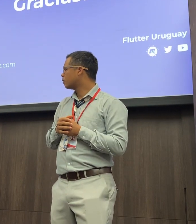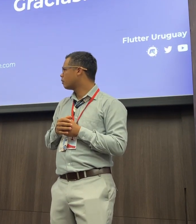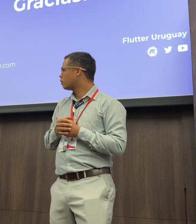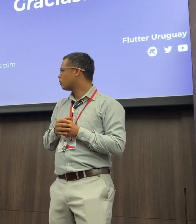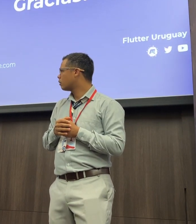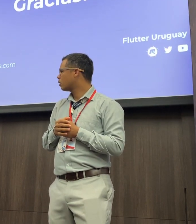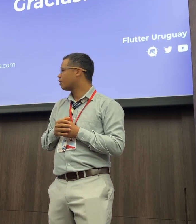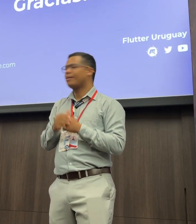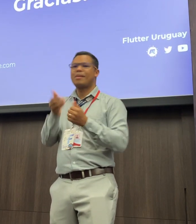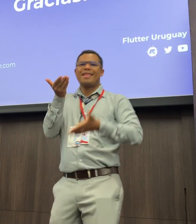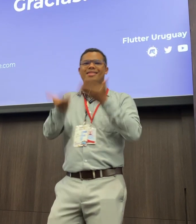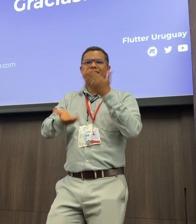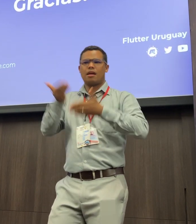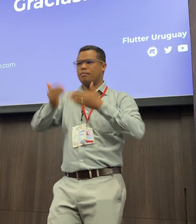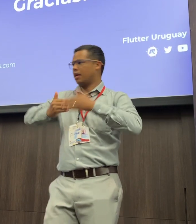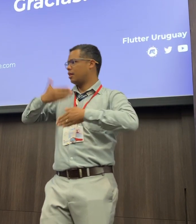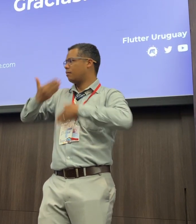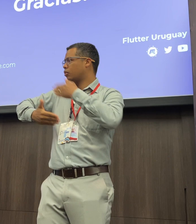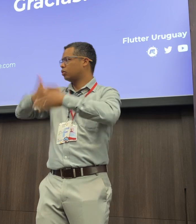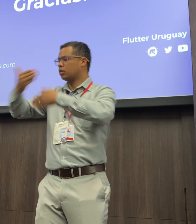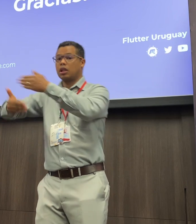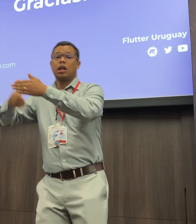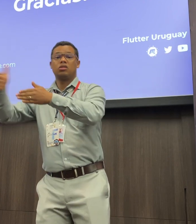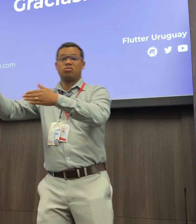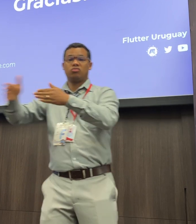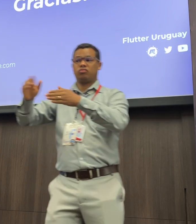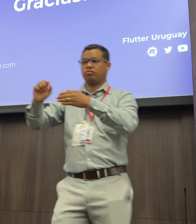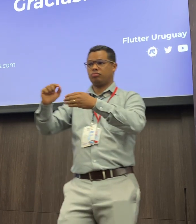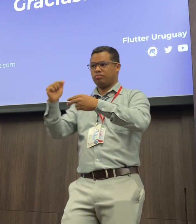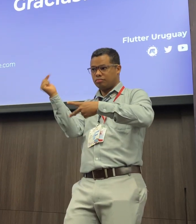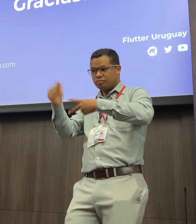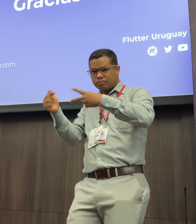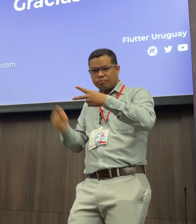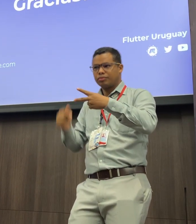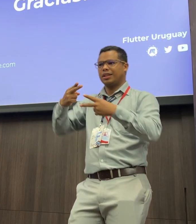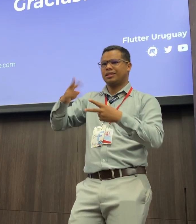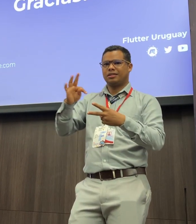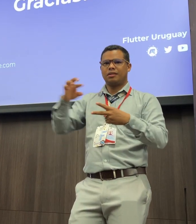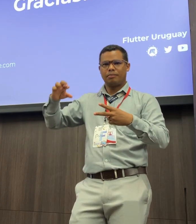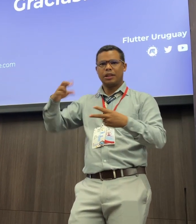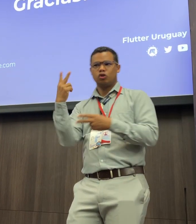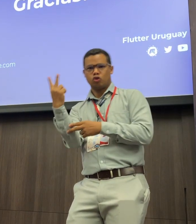los protocolos que se usan por debajo son distintos. Eso para empezar, uno usa HTTP2 y otro usa